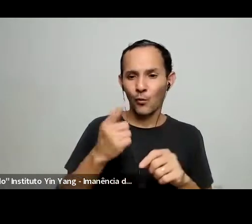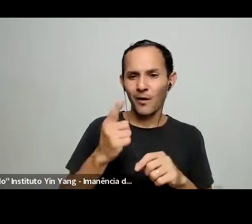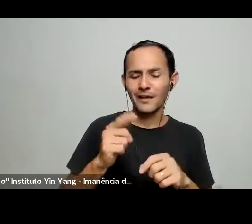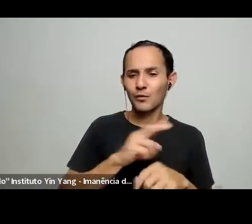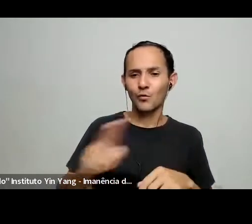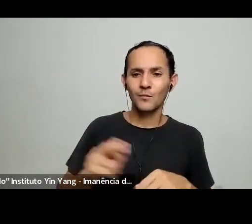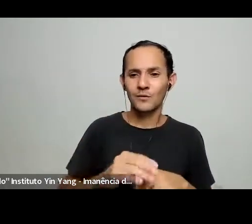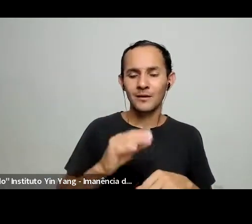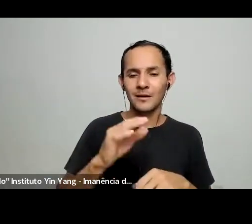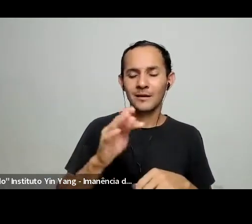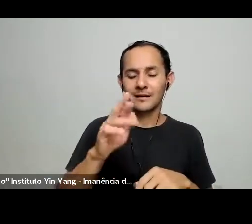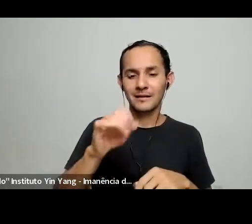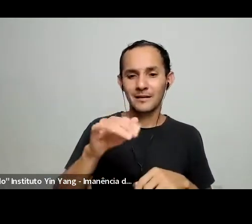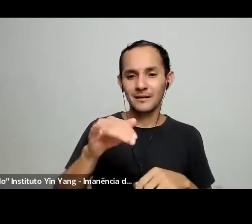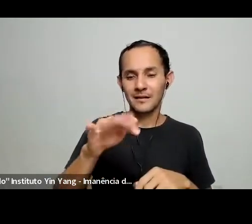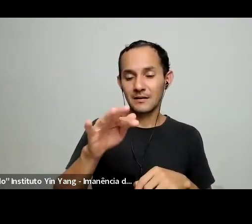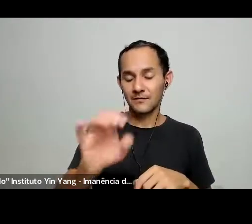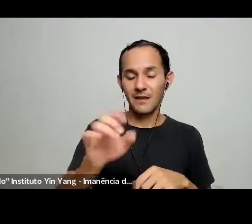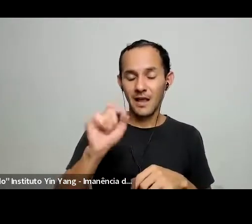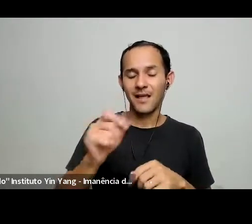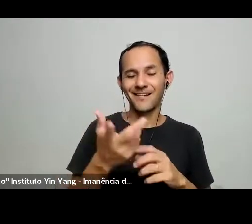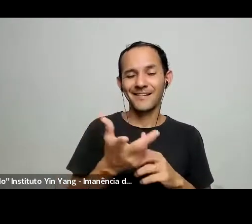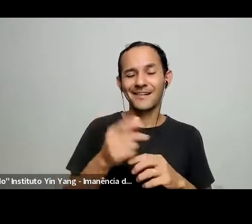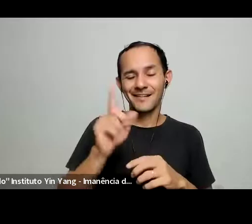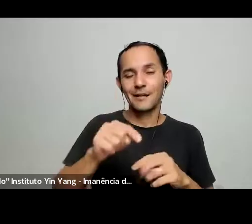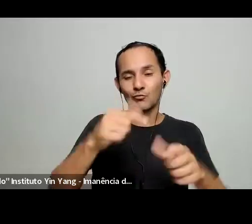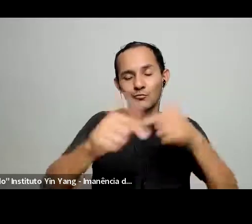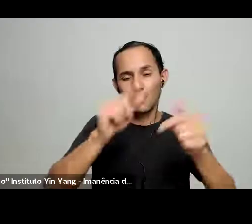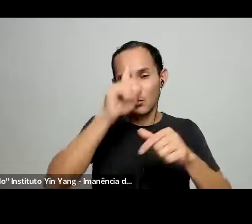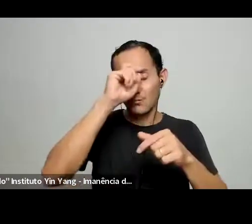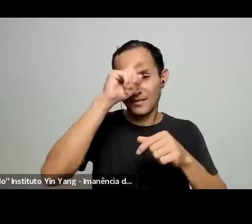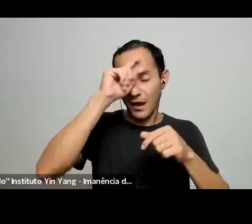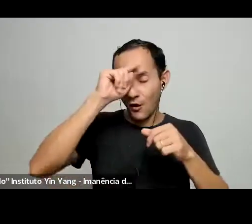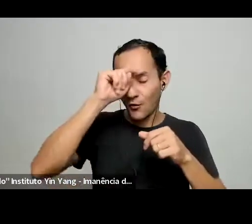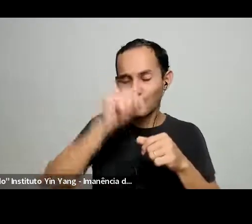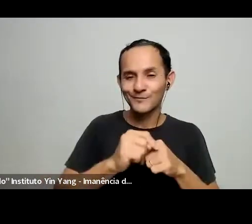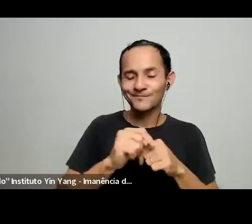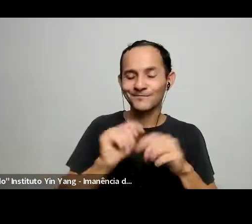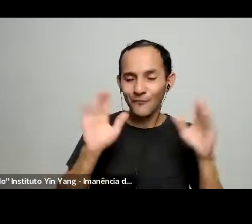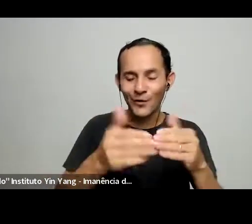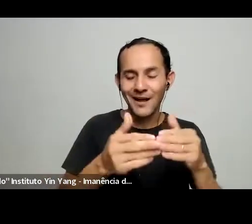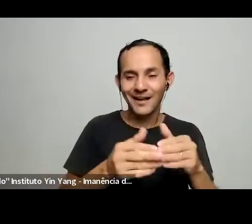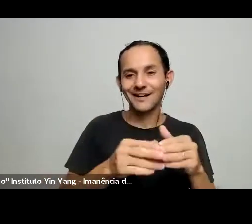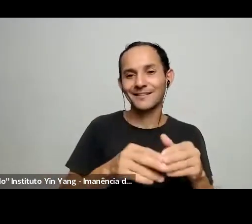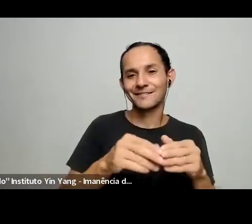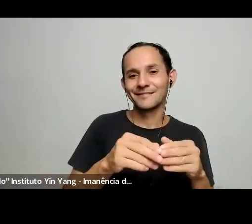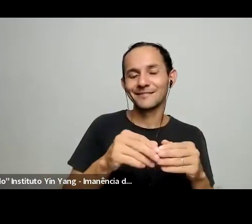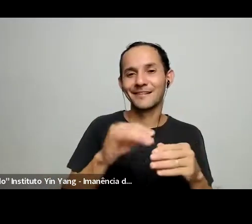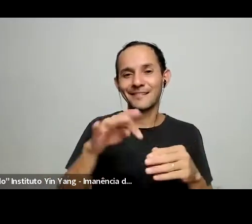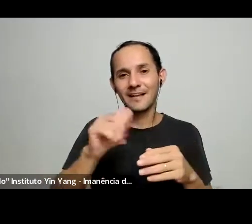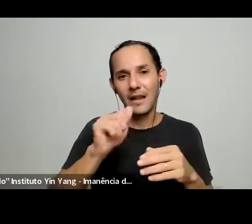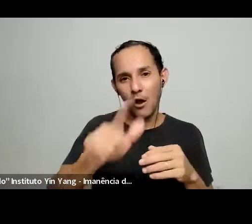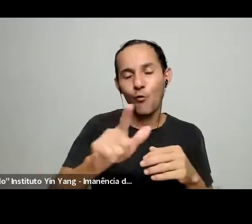chama CREMIC, que é o Centro Estadual de Referência em Medicina Integrativa e Complementar. E aí eu procurei a Secretaria de Estado